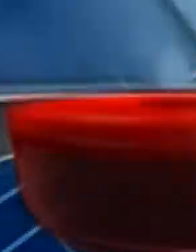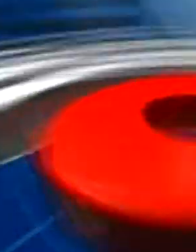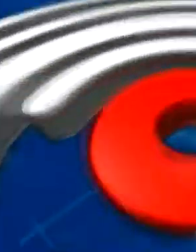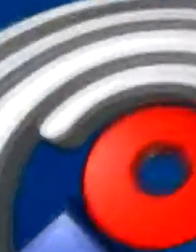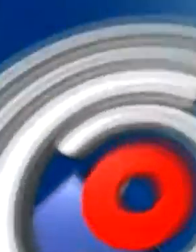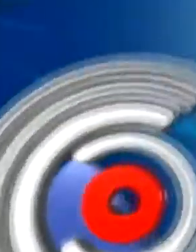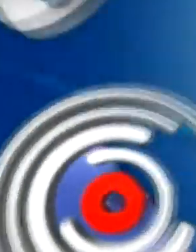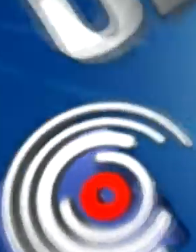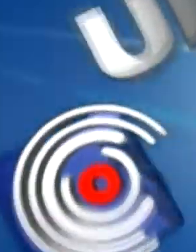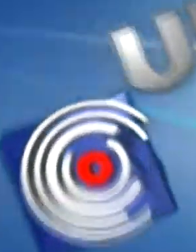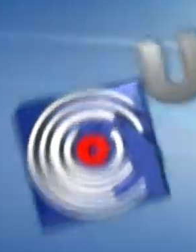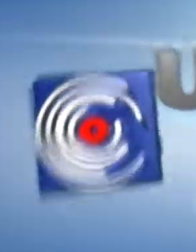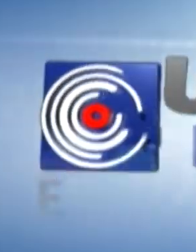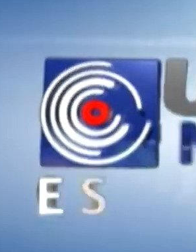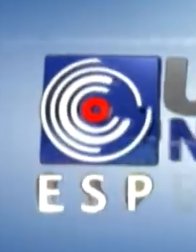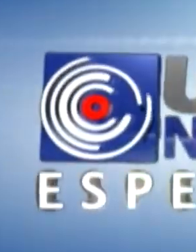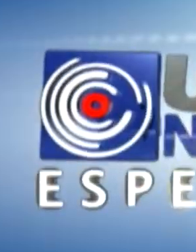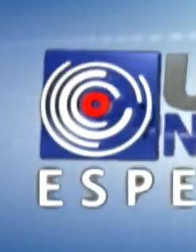Música